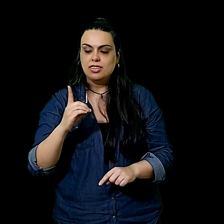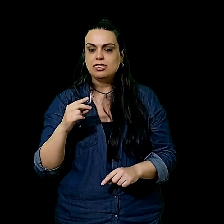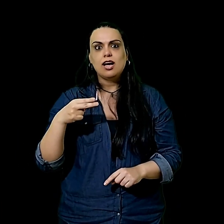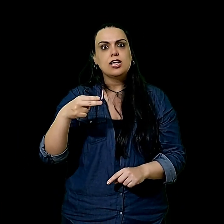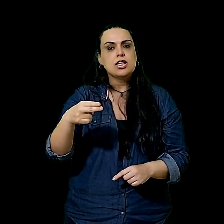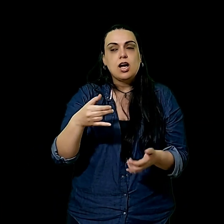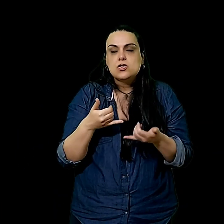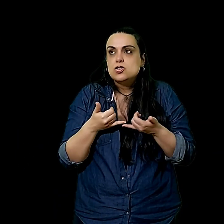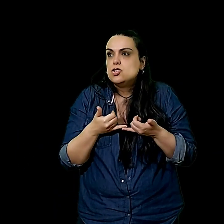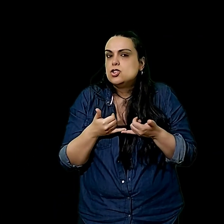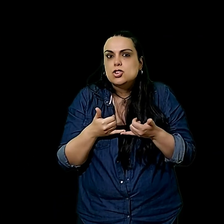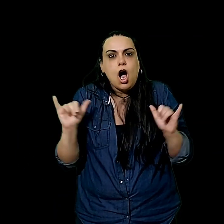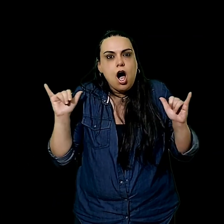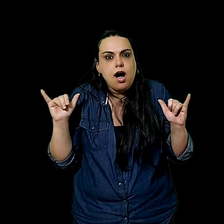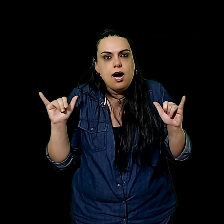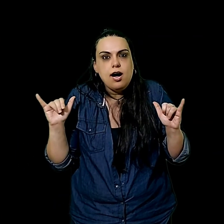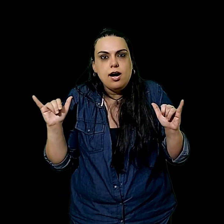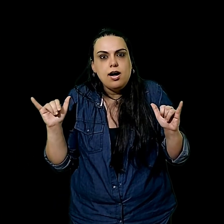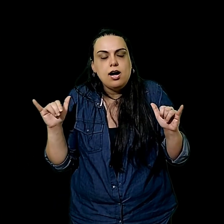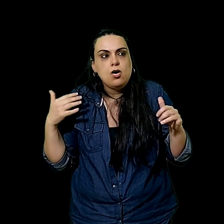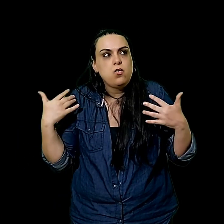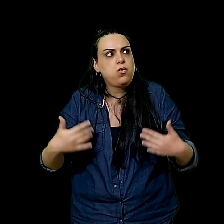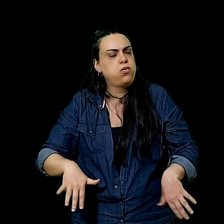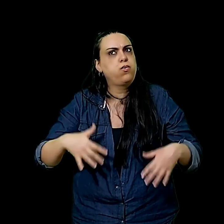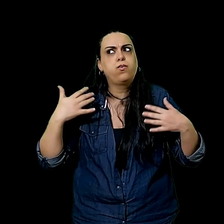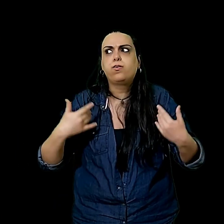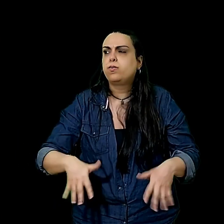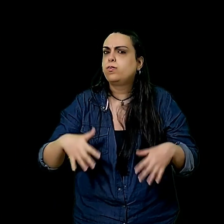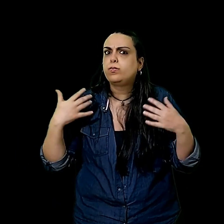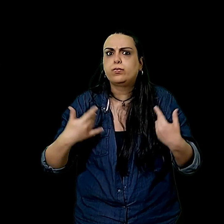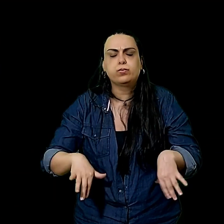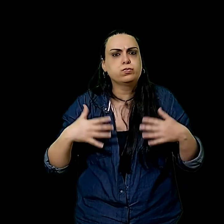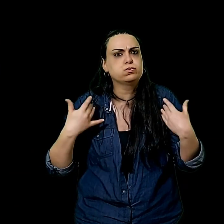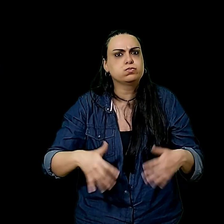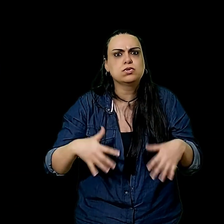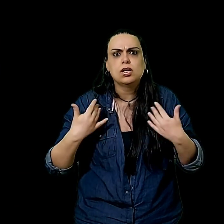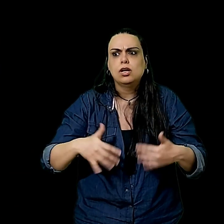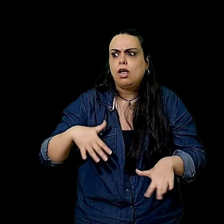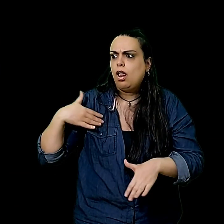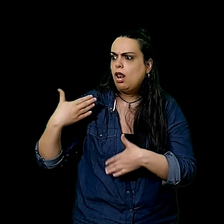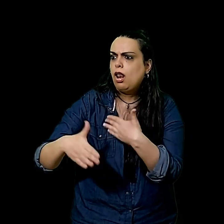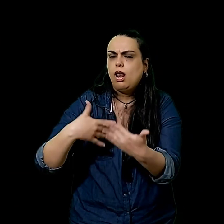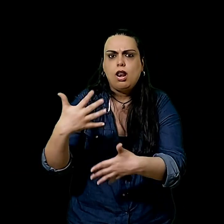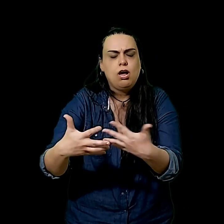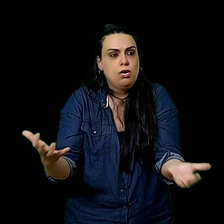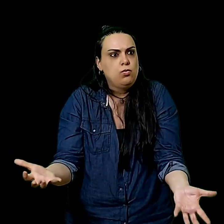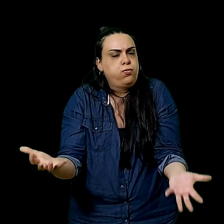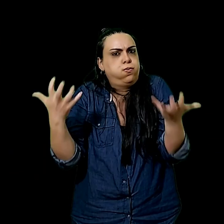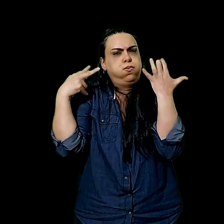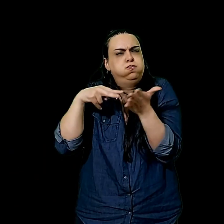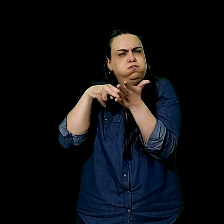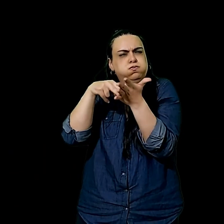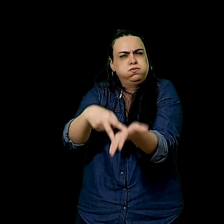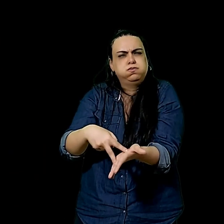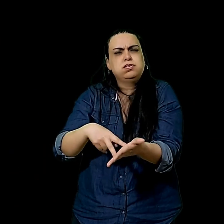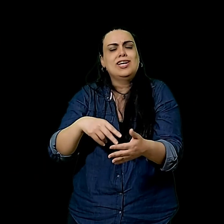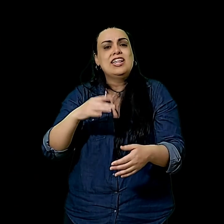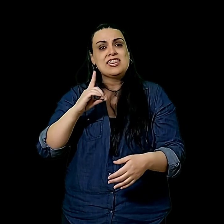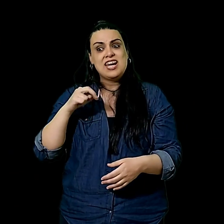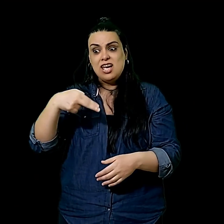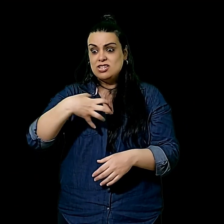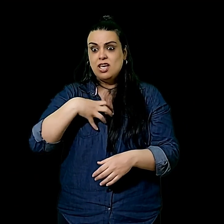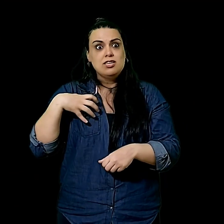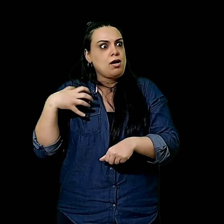Daniel fica tão chocado com o volume, o conteúdo, a robustez daquilo que Deus está entregando, e ele se sente tão